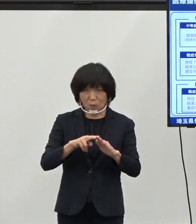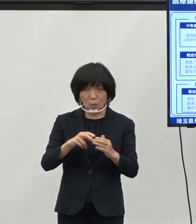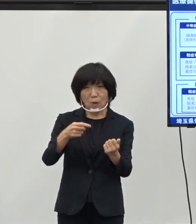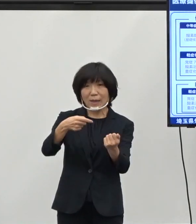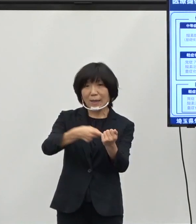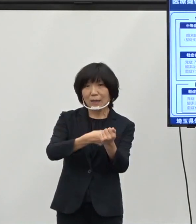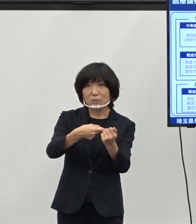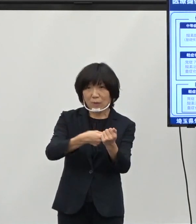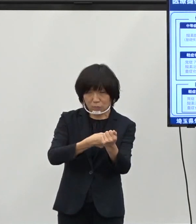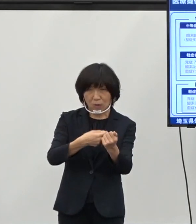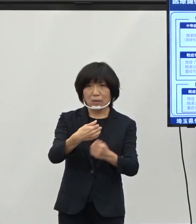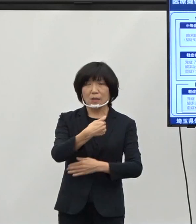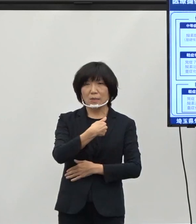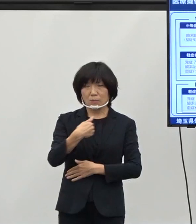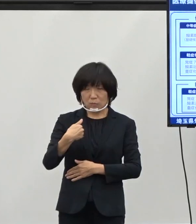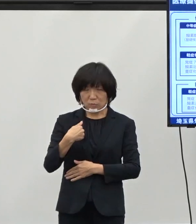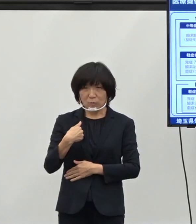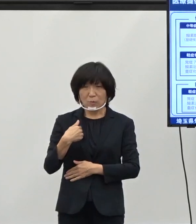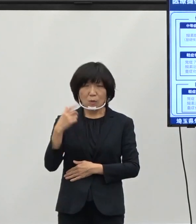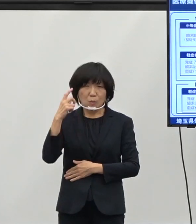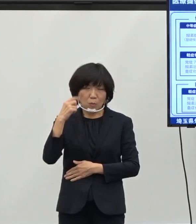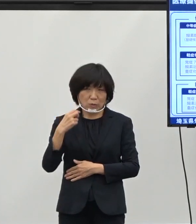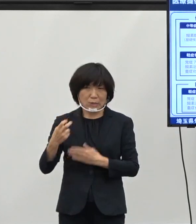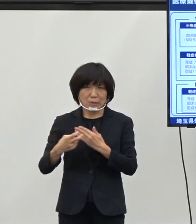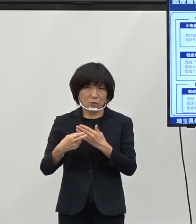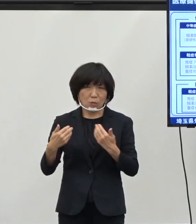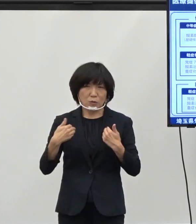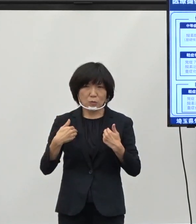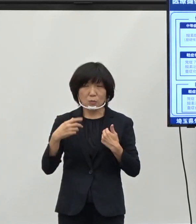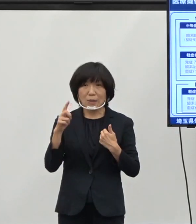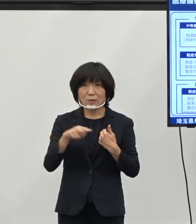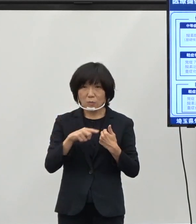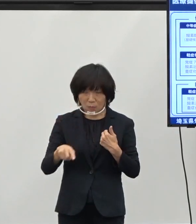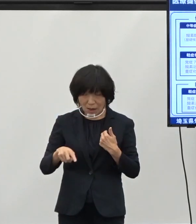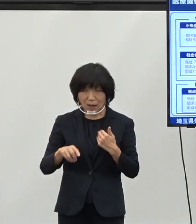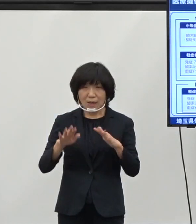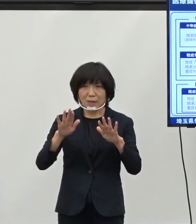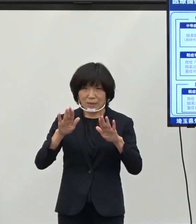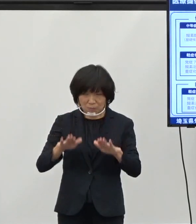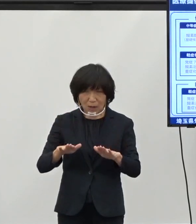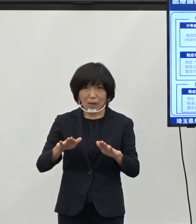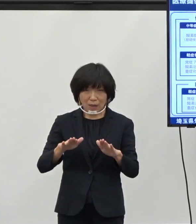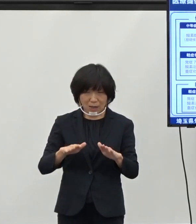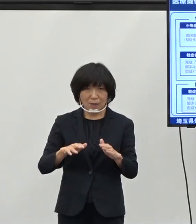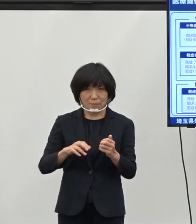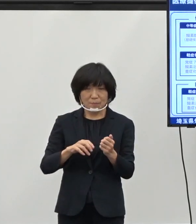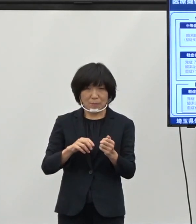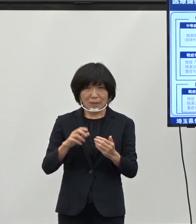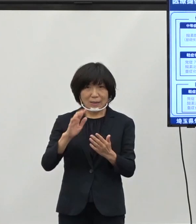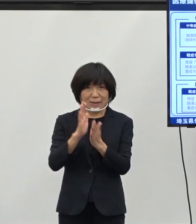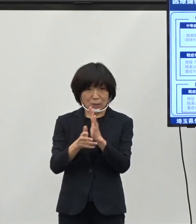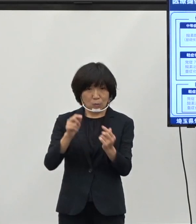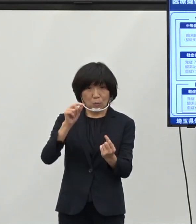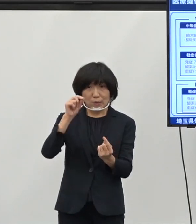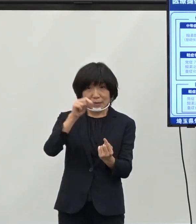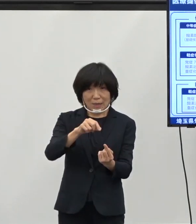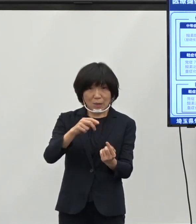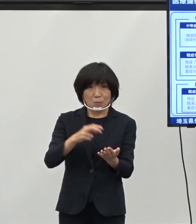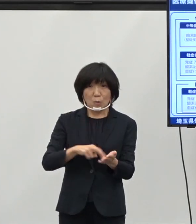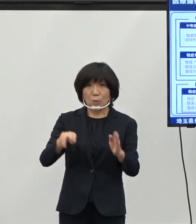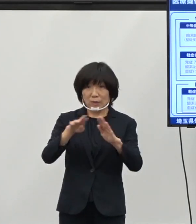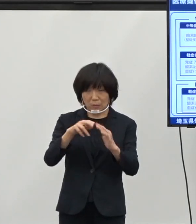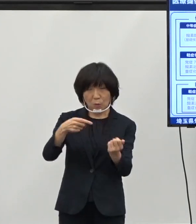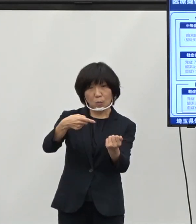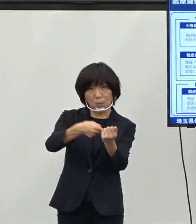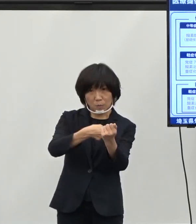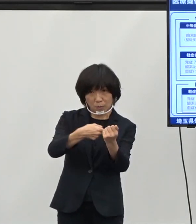から要件に該当する患者を現在でも治療をさせていただいております。